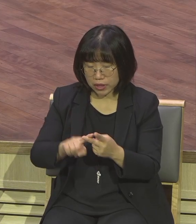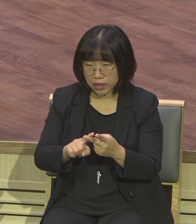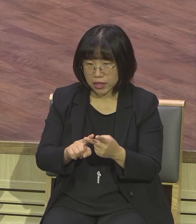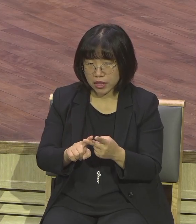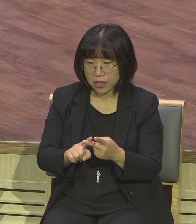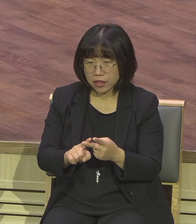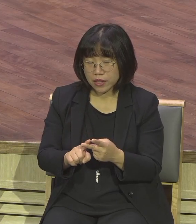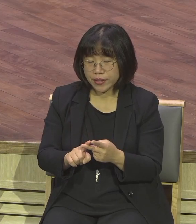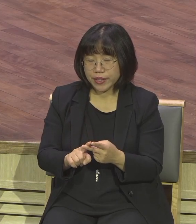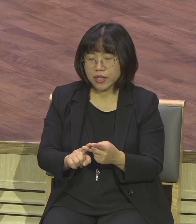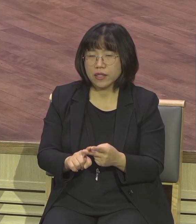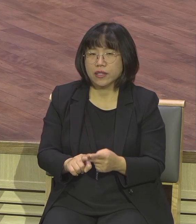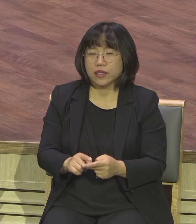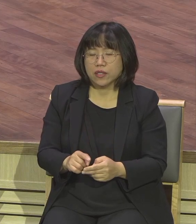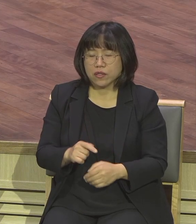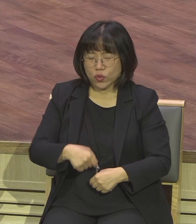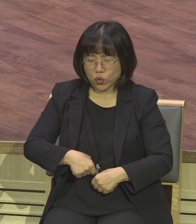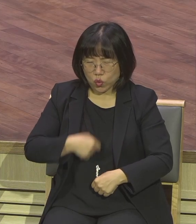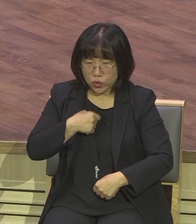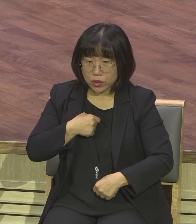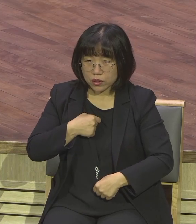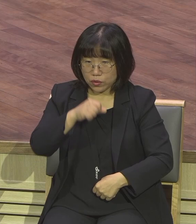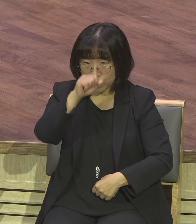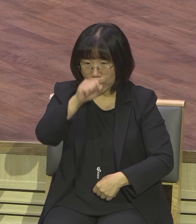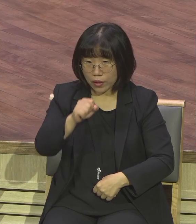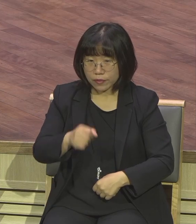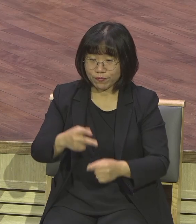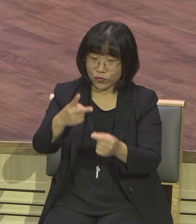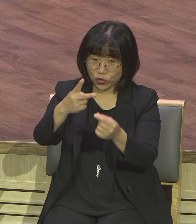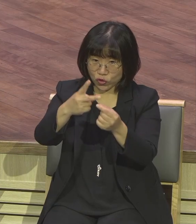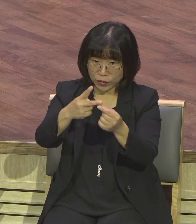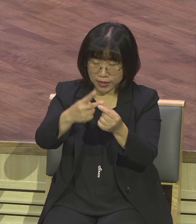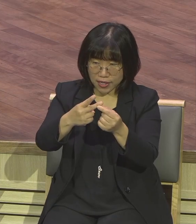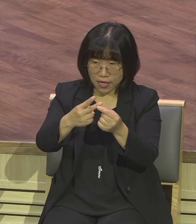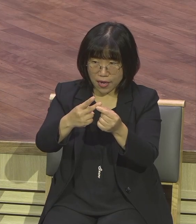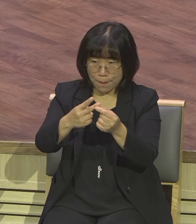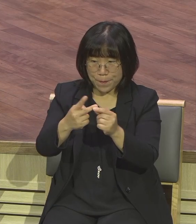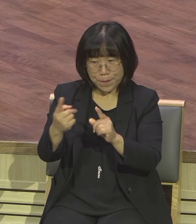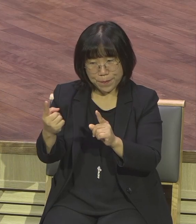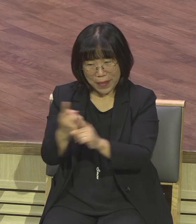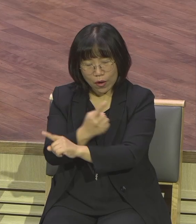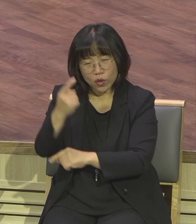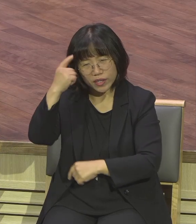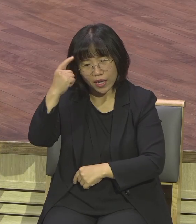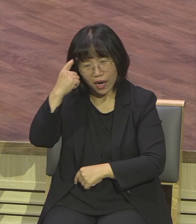두 번째로는 역발상입니다. 역발상.